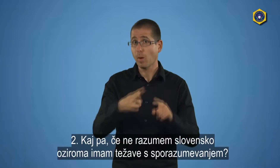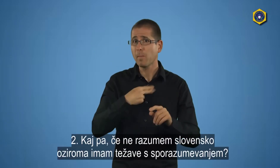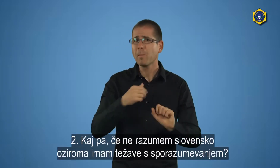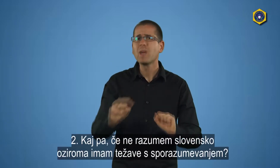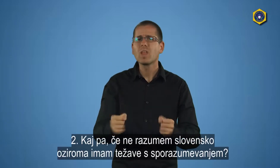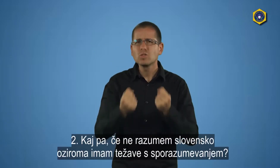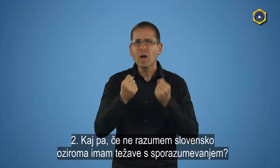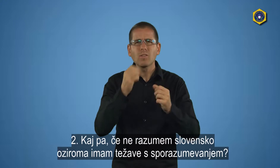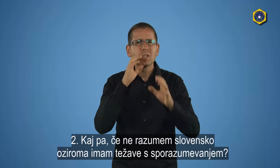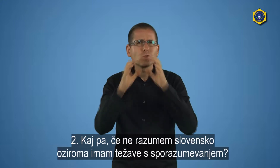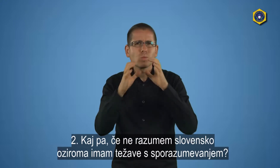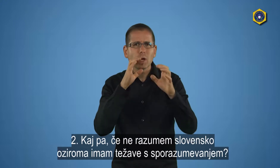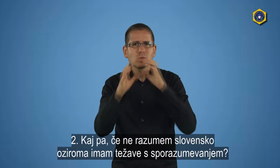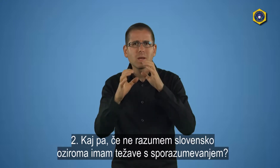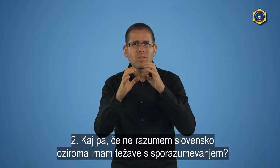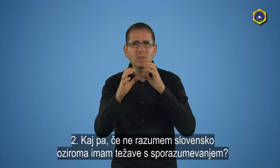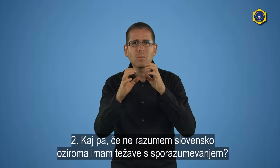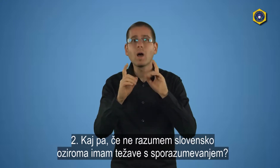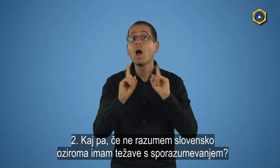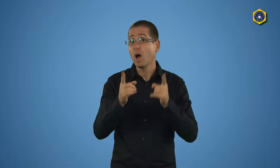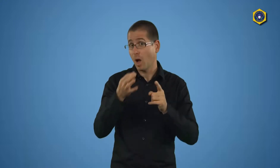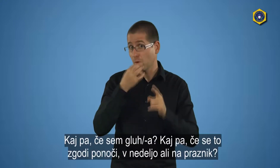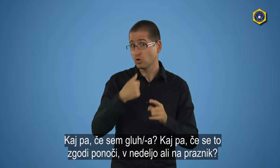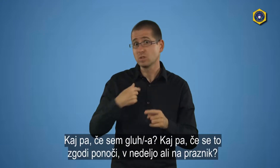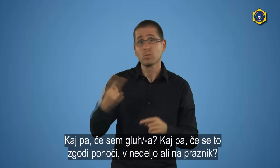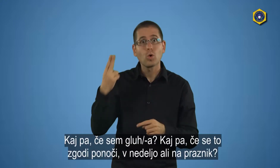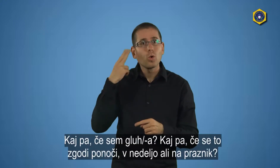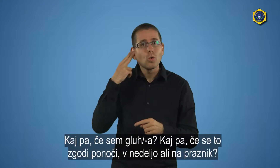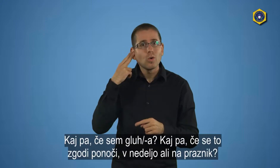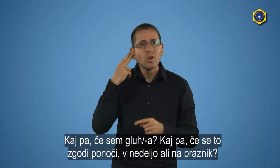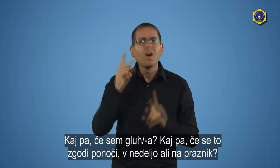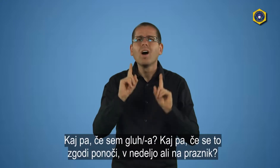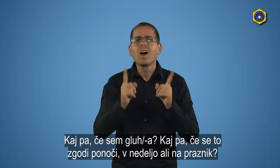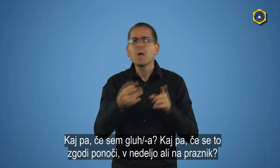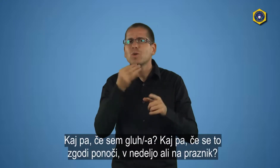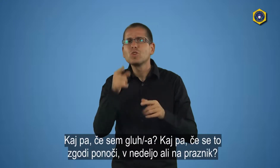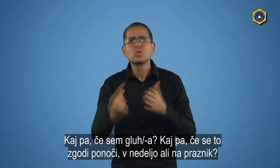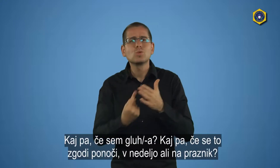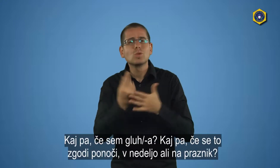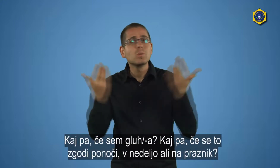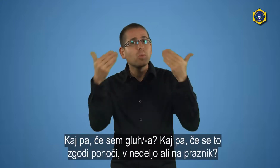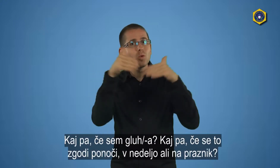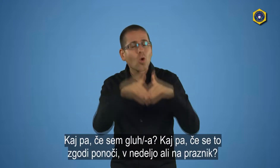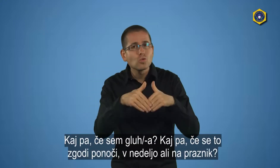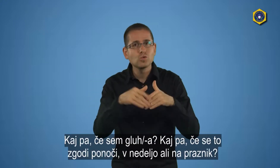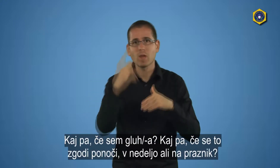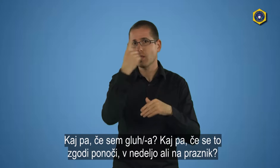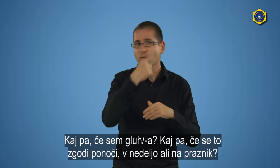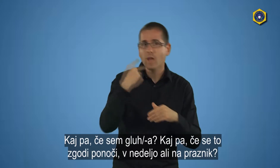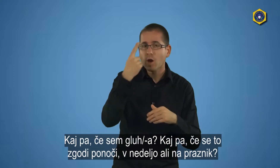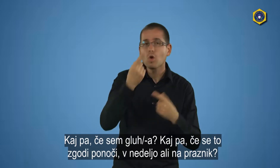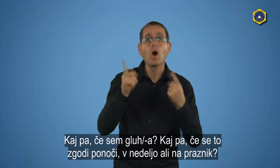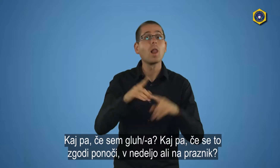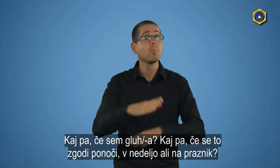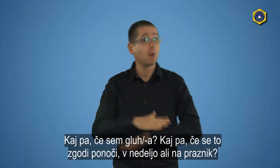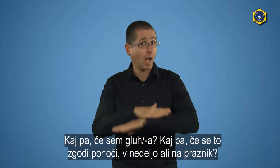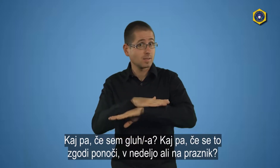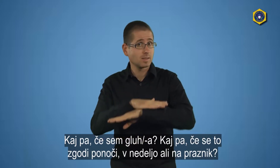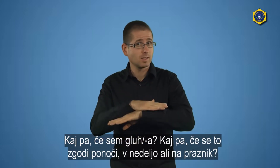oziroma imam težave s sporazumevanjem? Kaj pa, če sem gluh ali gluha? Kaj pa, če se to zgodi po noči,